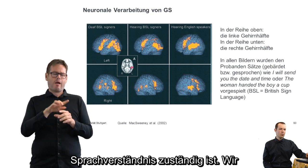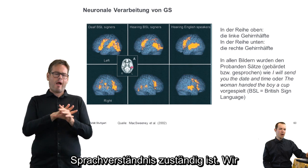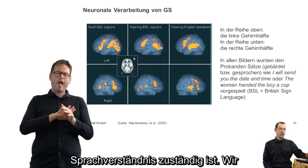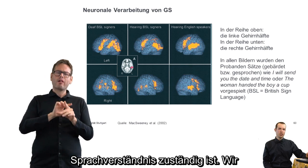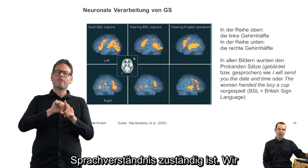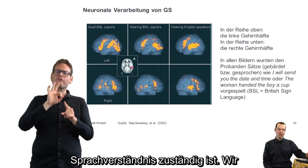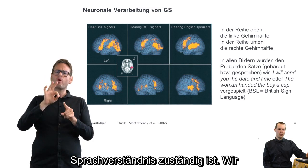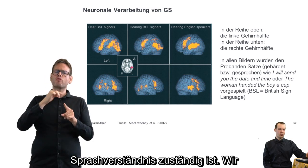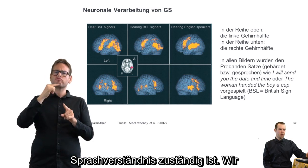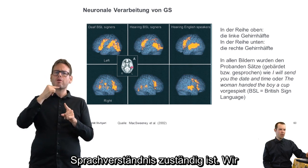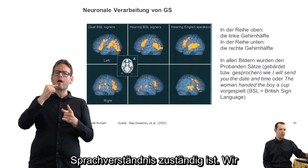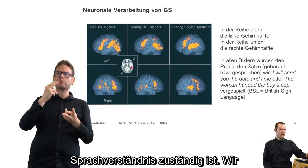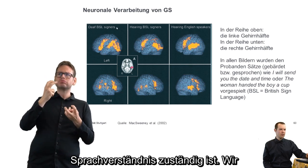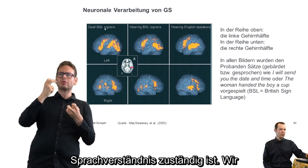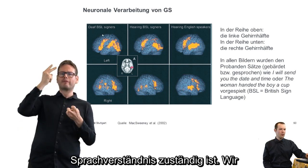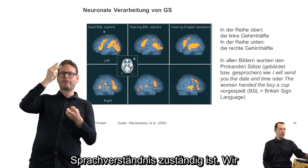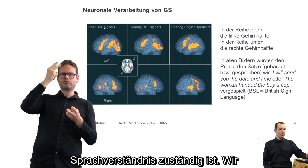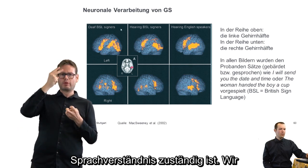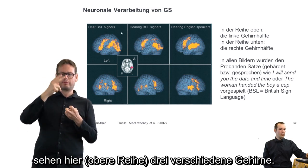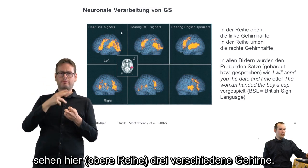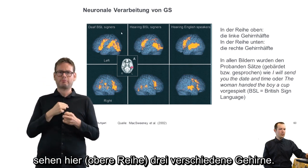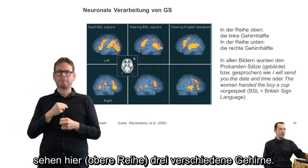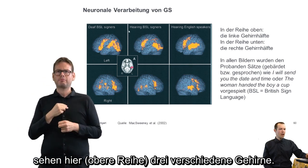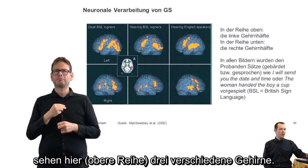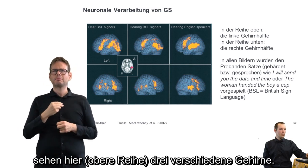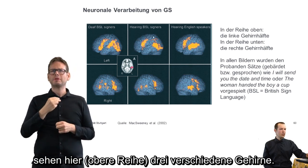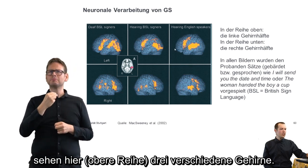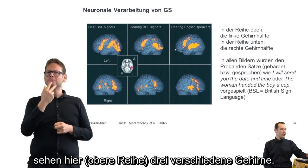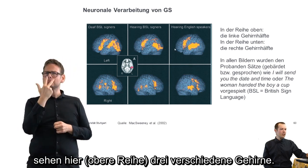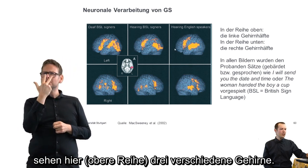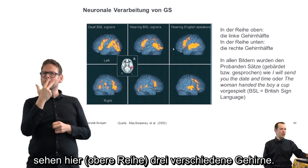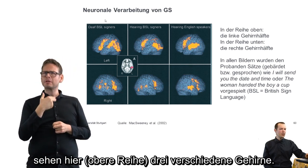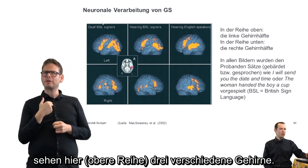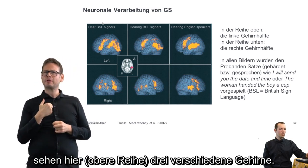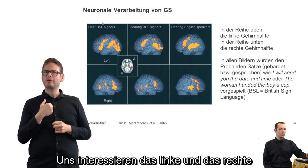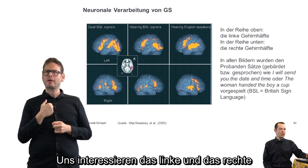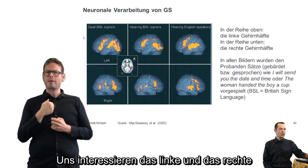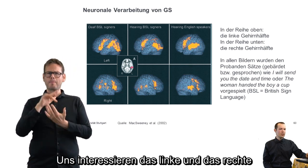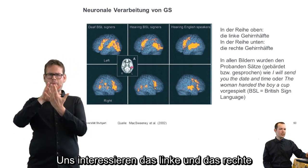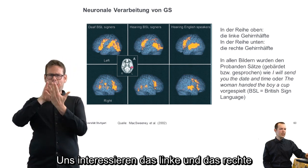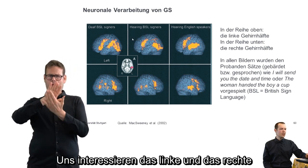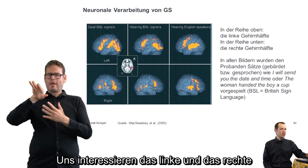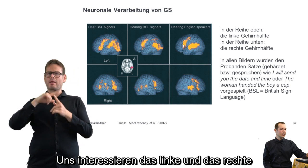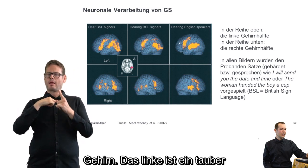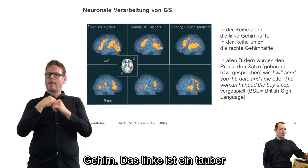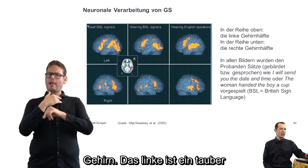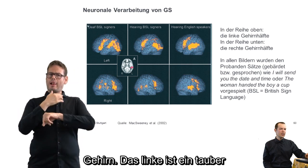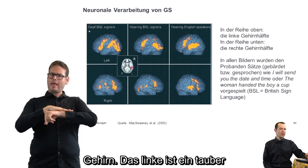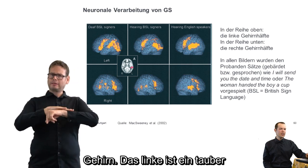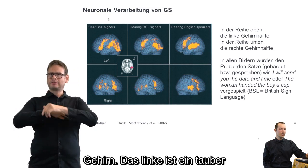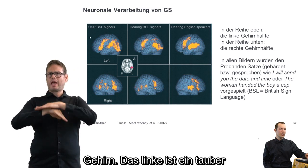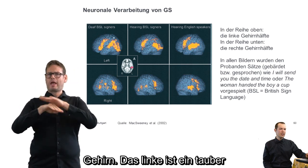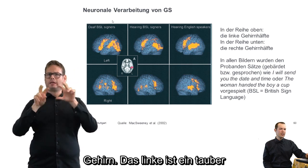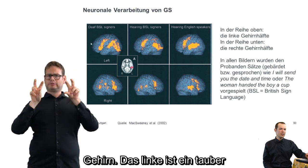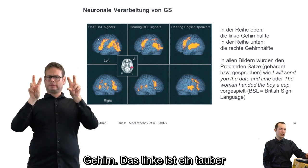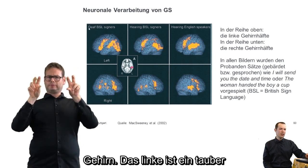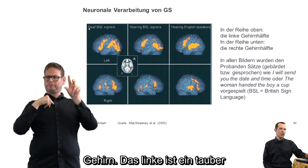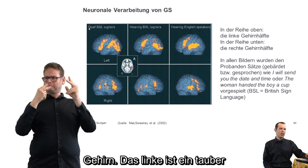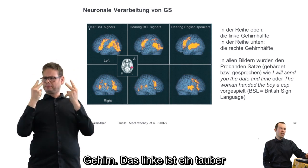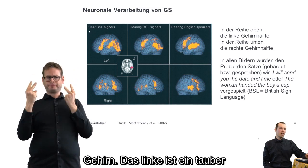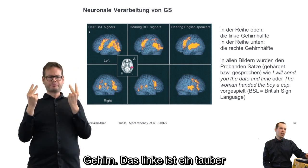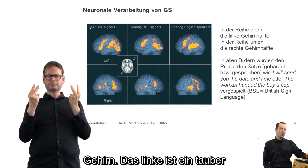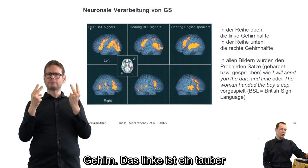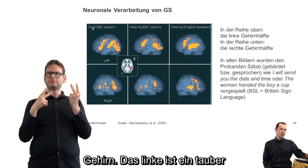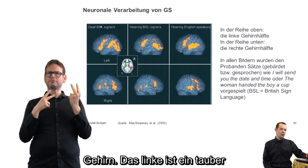für das Sprachverständnis zuständig ist. Wir sehen hier drei verschiedene Gehirne, uns interessieren das linke und das rechte Gehirn. Das linke ist